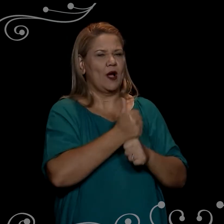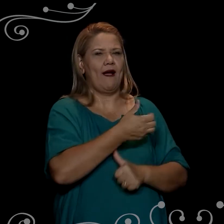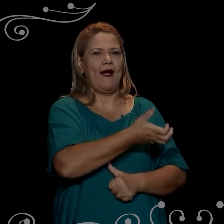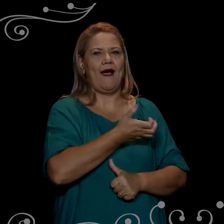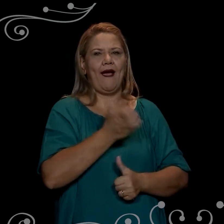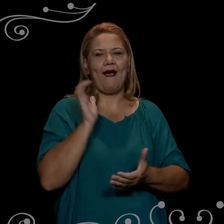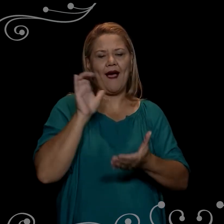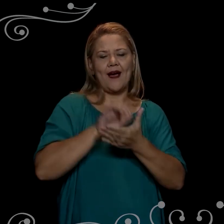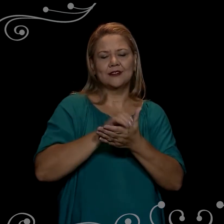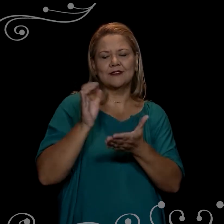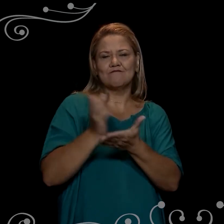casar com o príncipe.